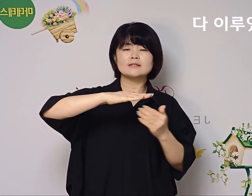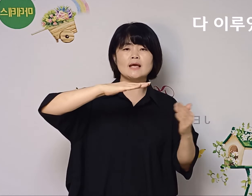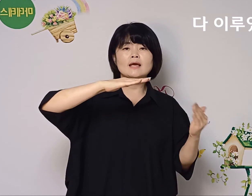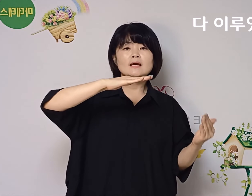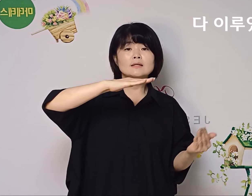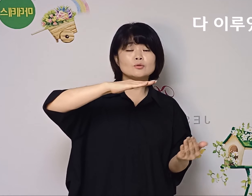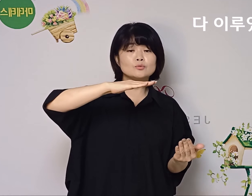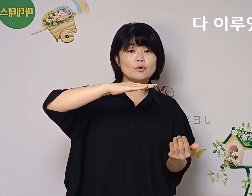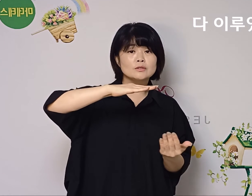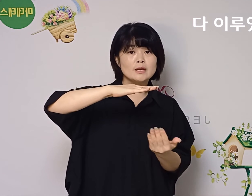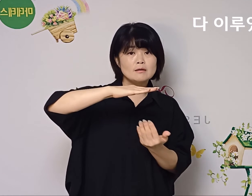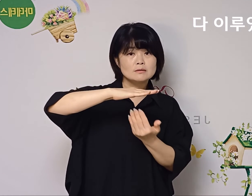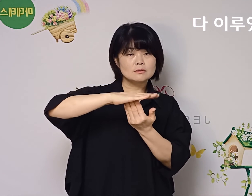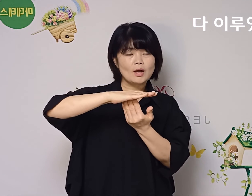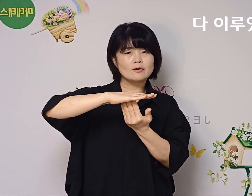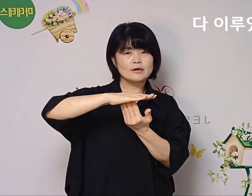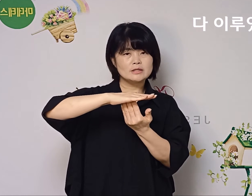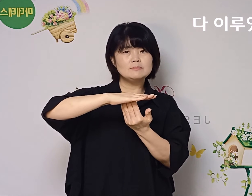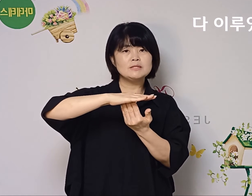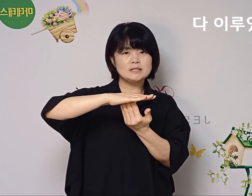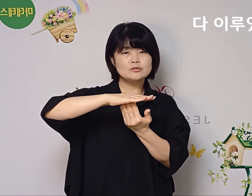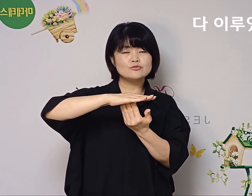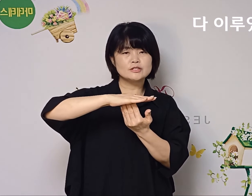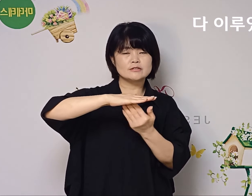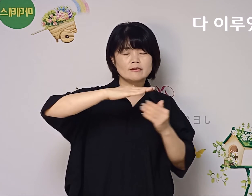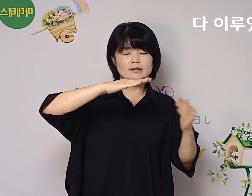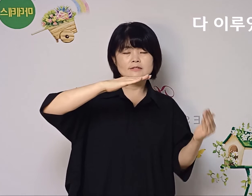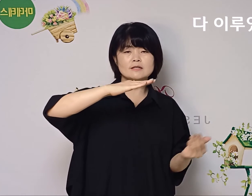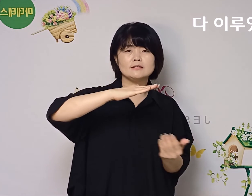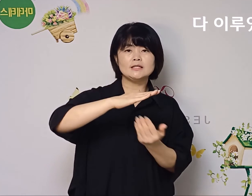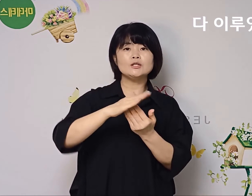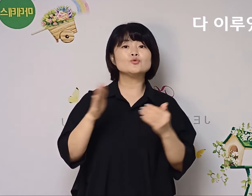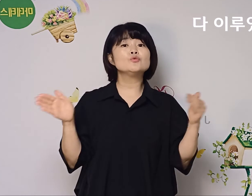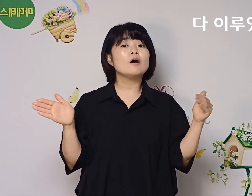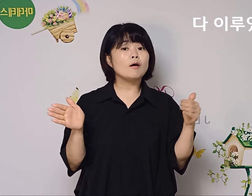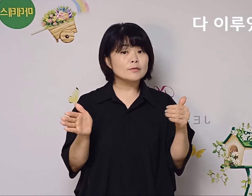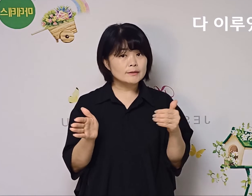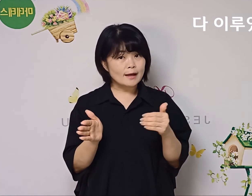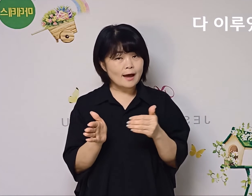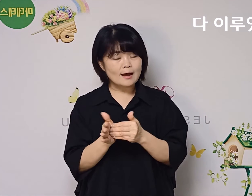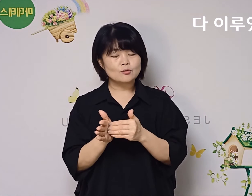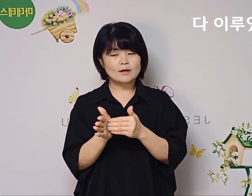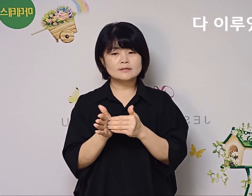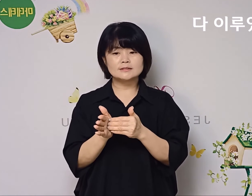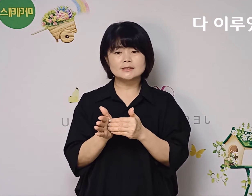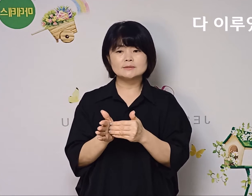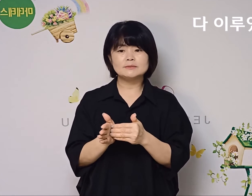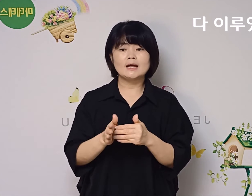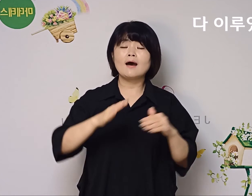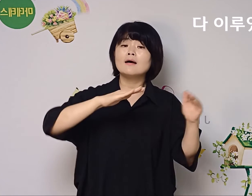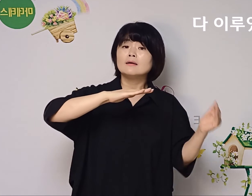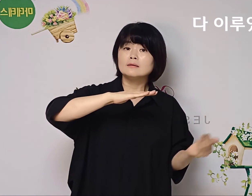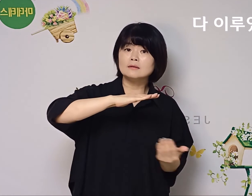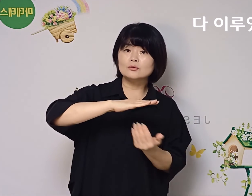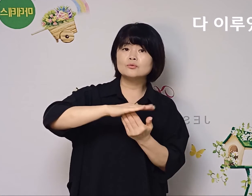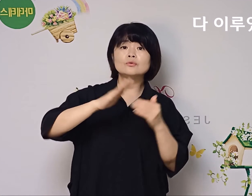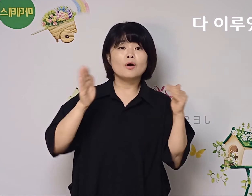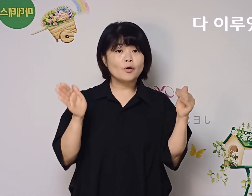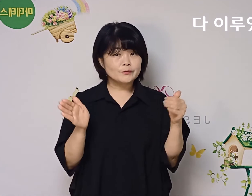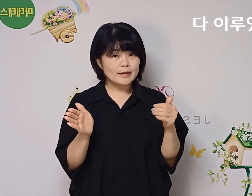되는데 이것도 어떻게 해요? 과거예요. 이미 이루신 거예요. 그래서 이루었다. 과거를 넣겠습니다. 이루었다.